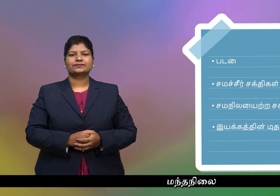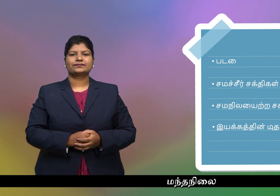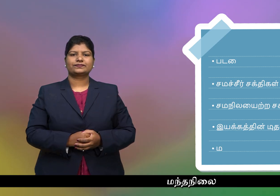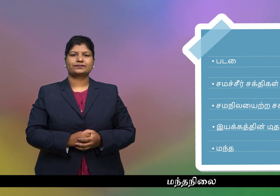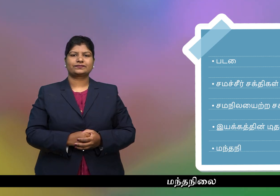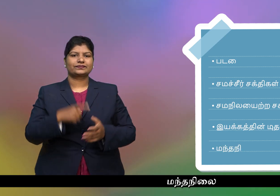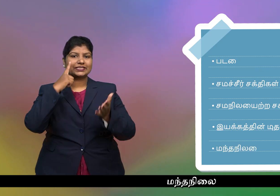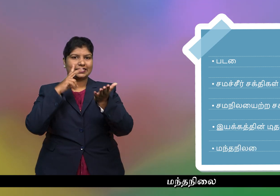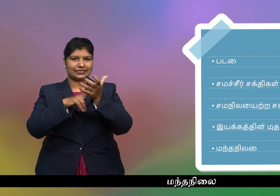நிலைமம்.